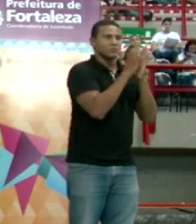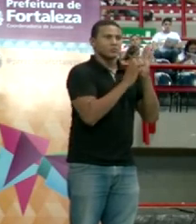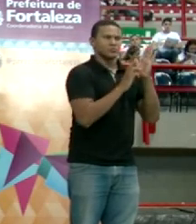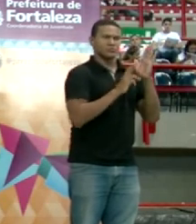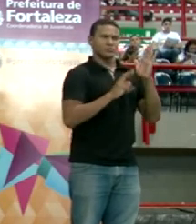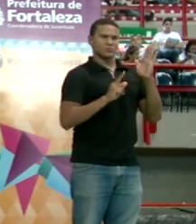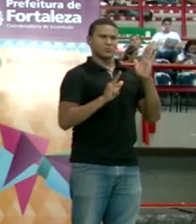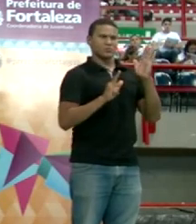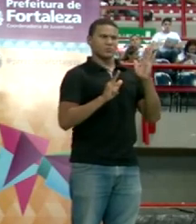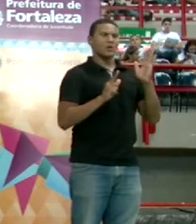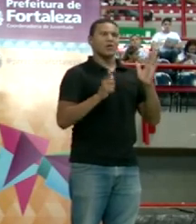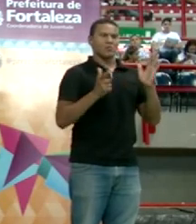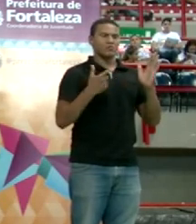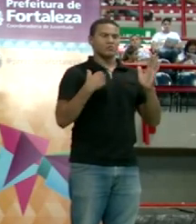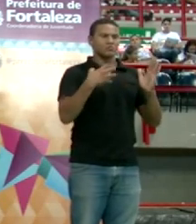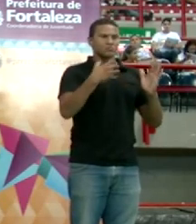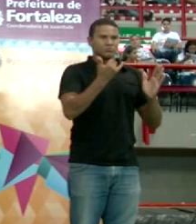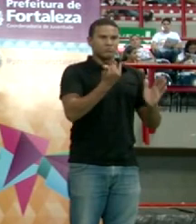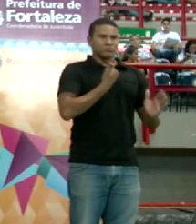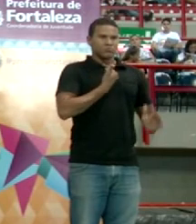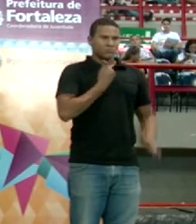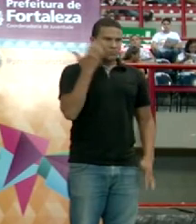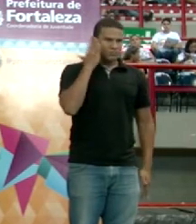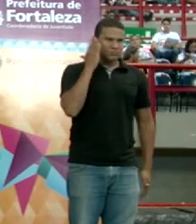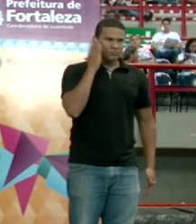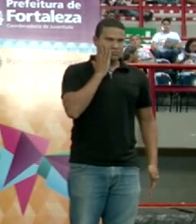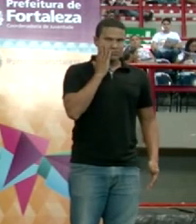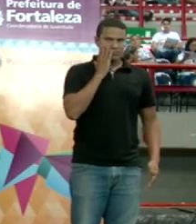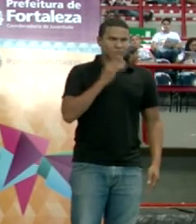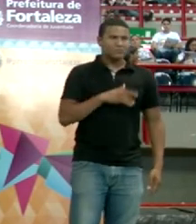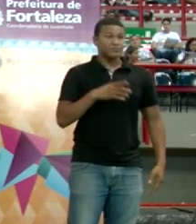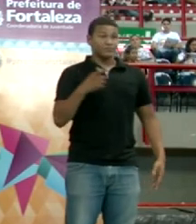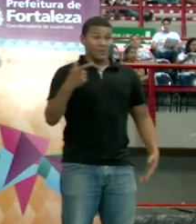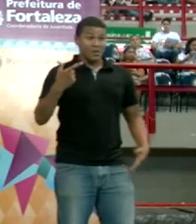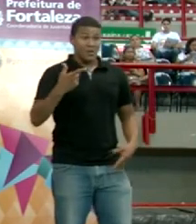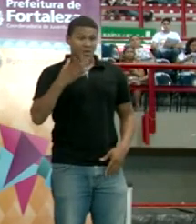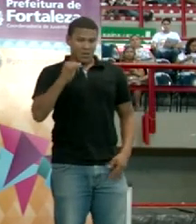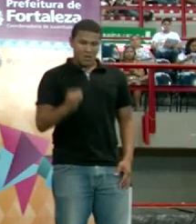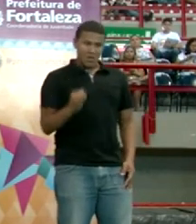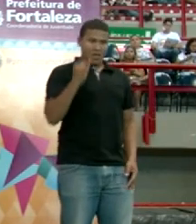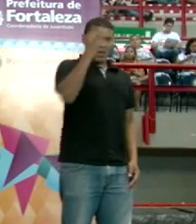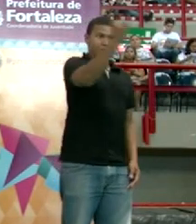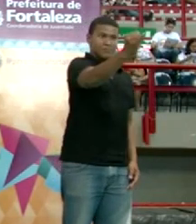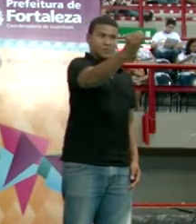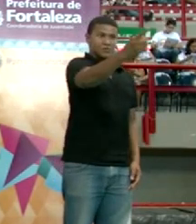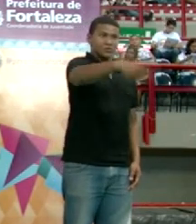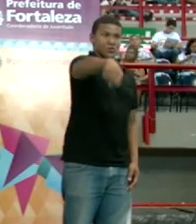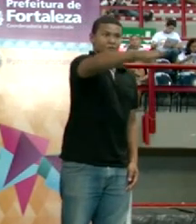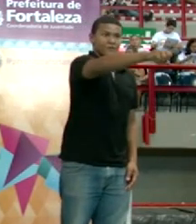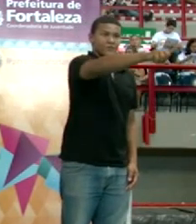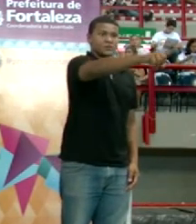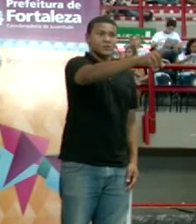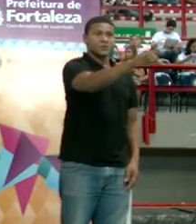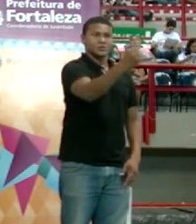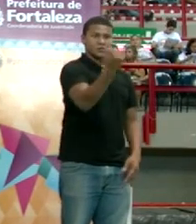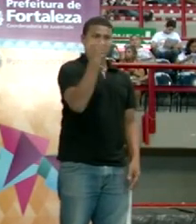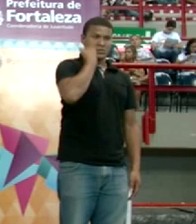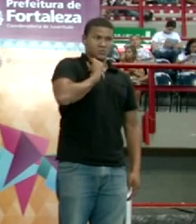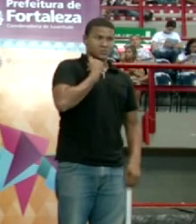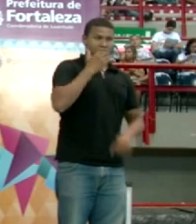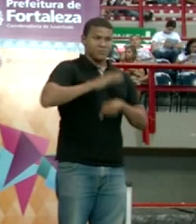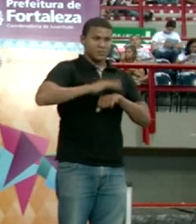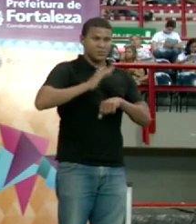código nós temos a dar com pau, né? Emissor, receptor, canal estabelecido,